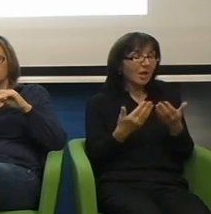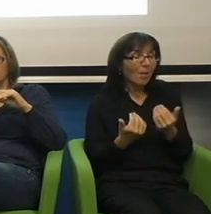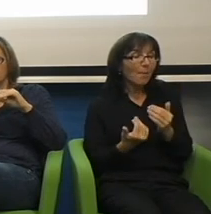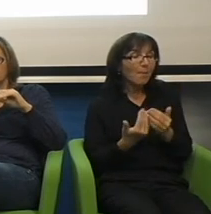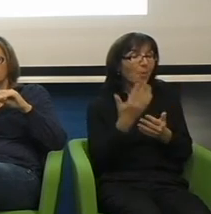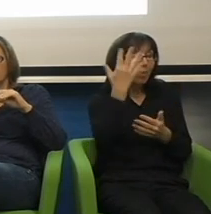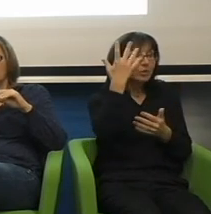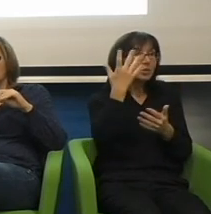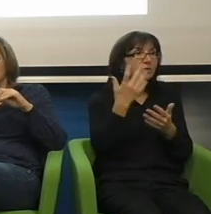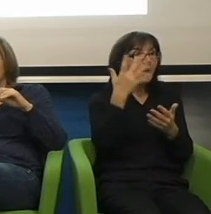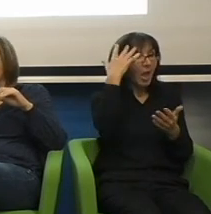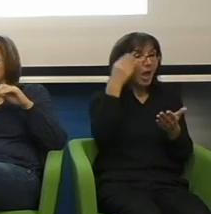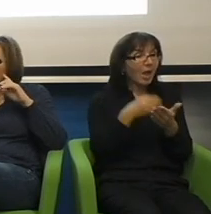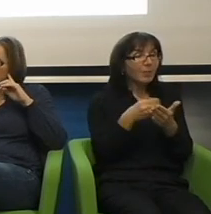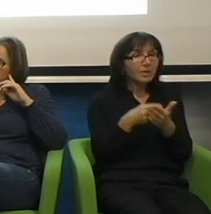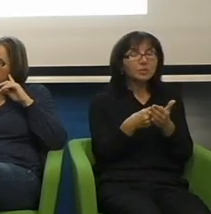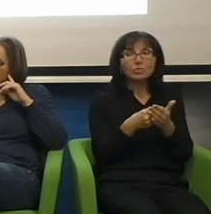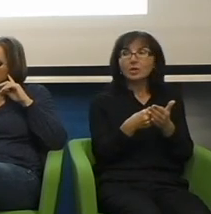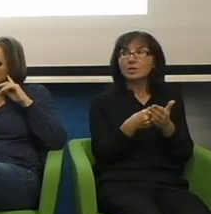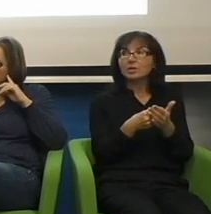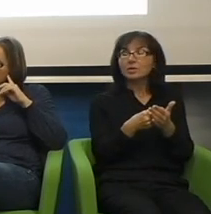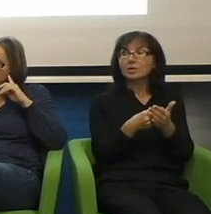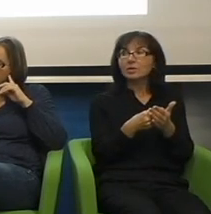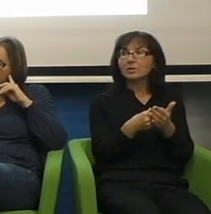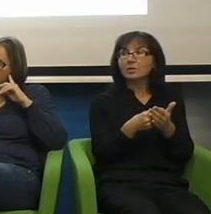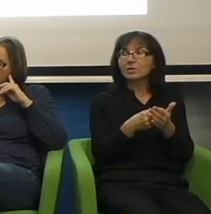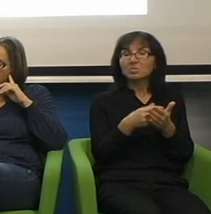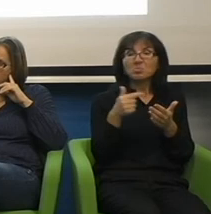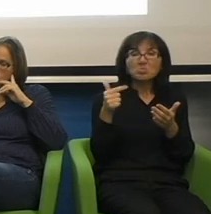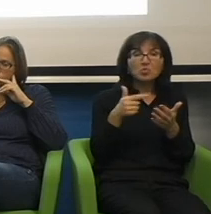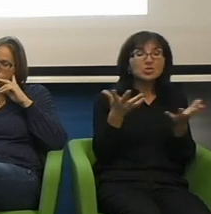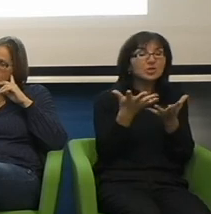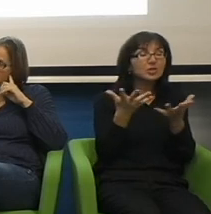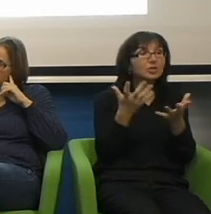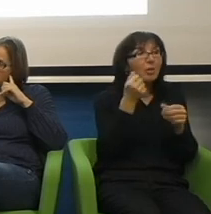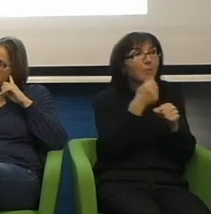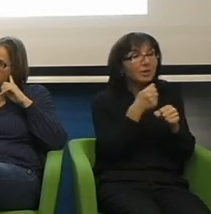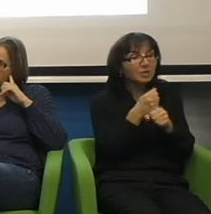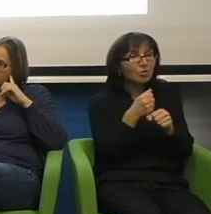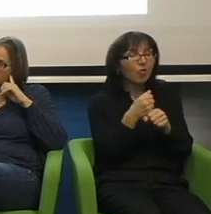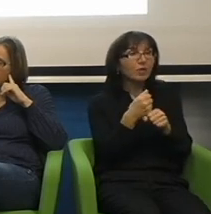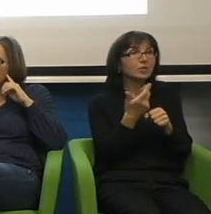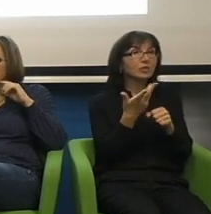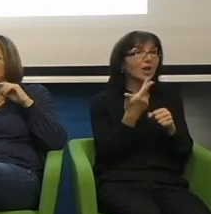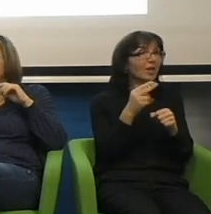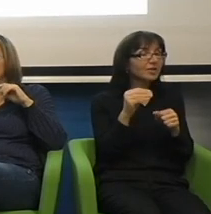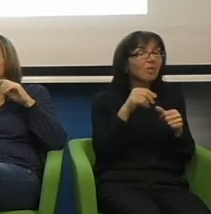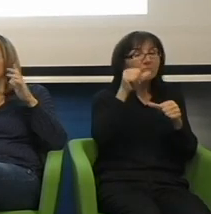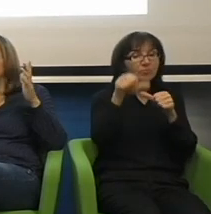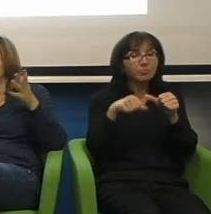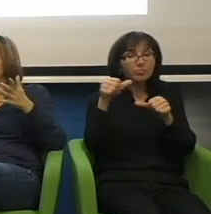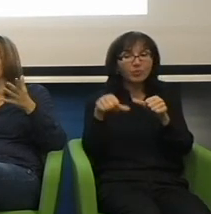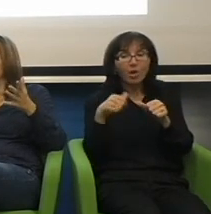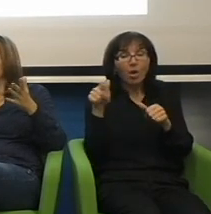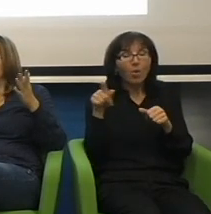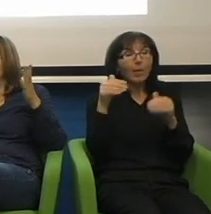gdzieś musi, ale to też nie jest tak, że ona tam pracuje przez ileś lat, prawda, żeby... Ja myślę, że ona mogła